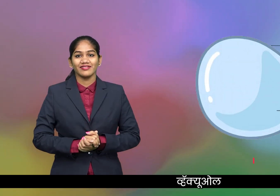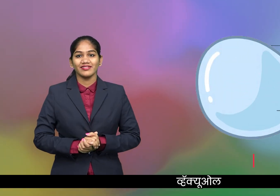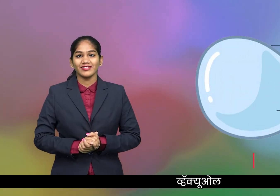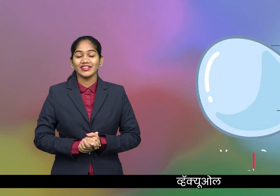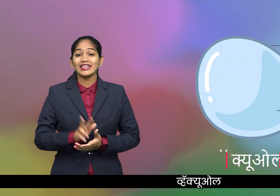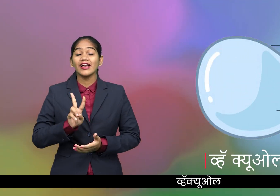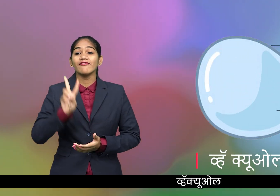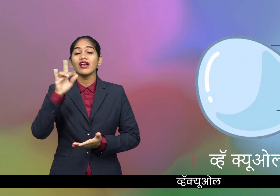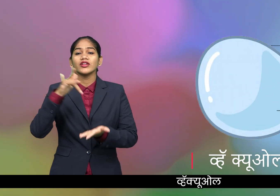व्हॅक्यूल